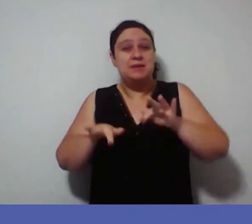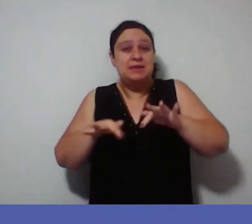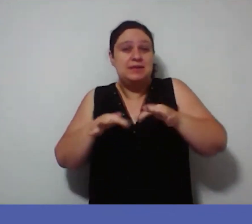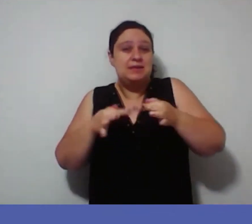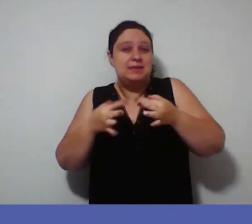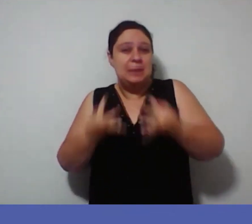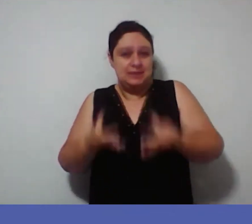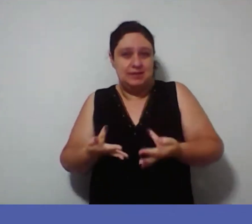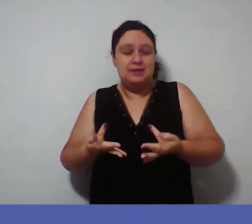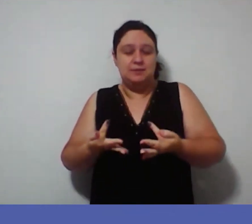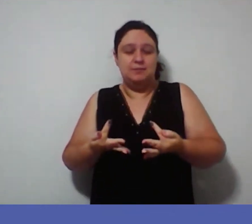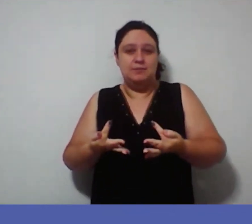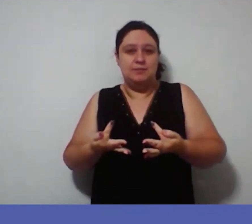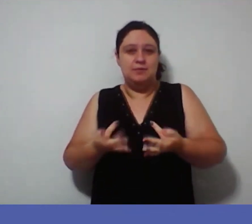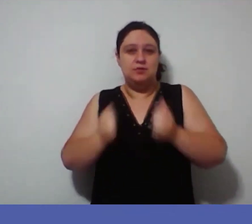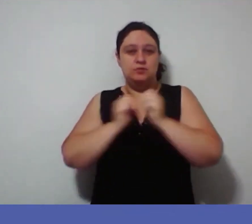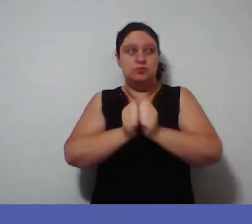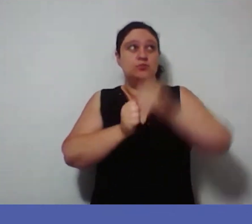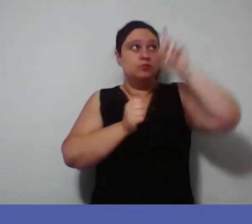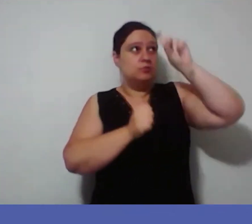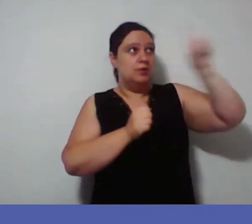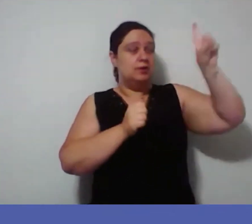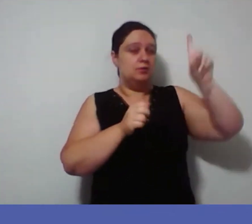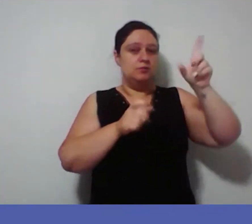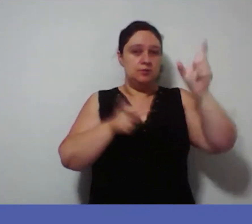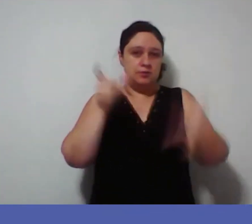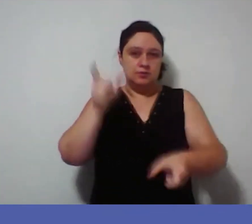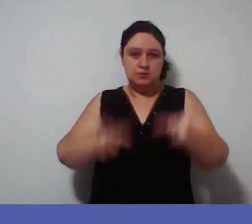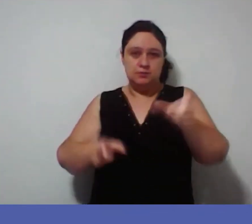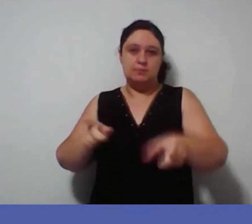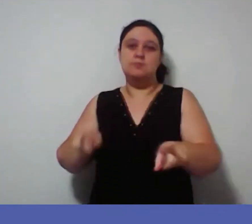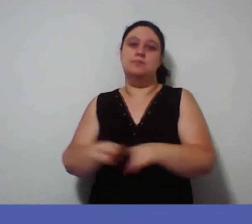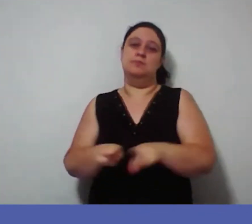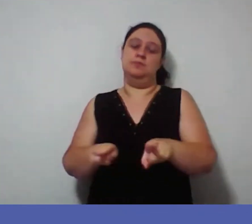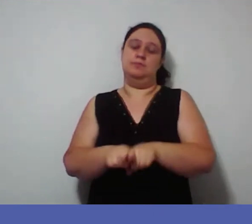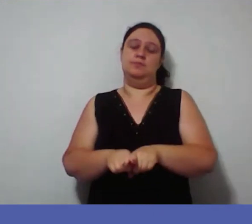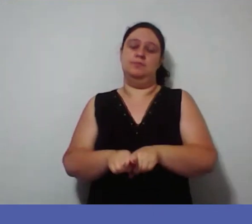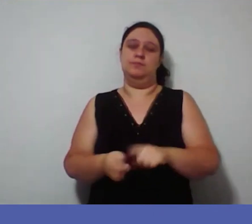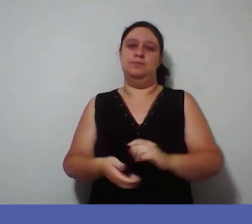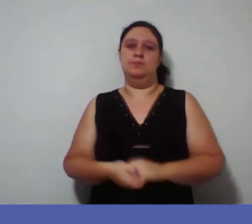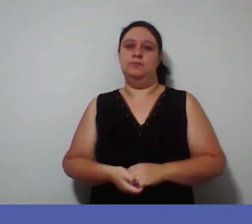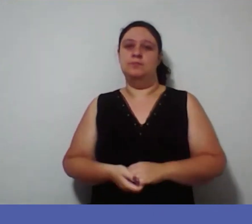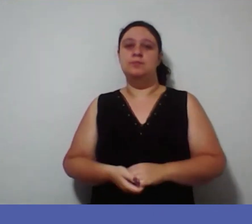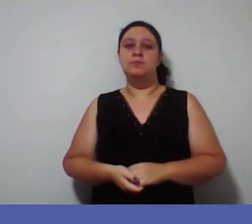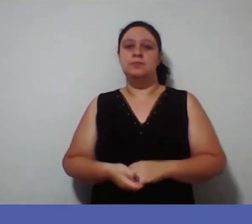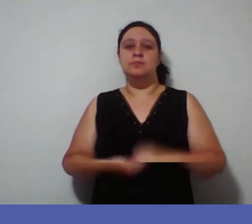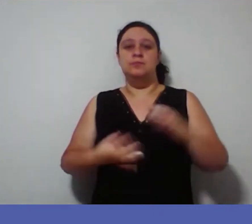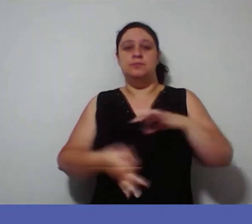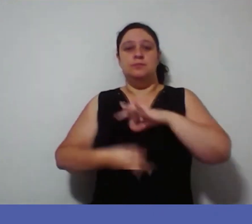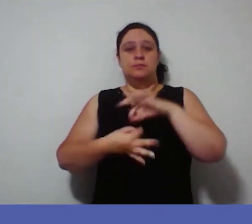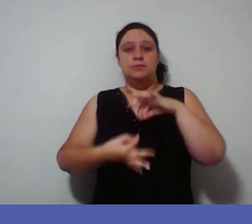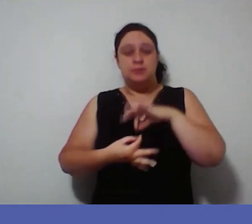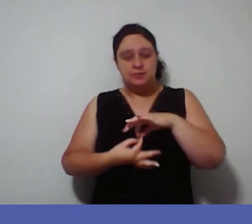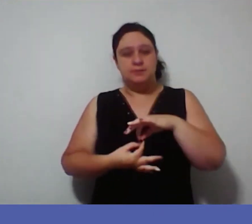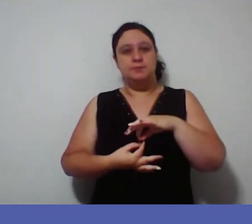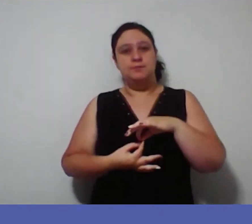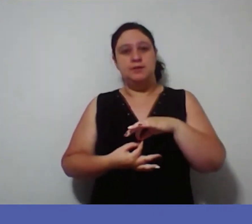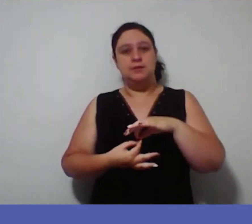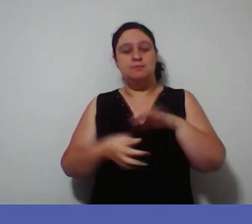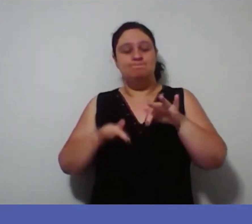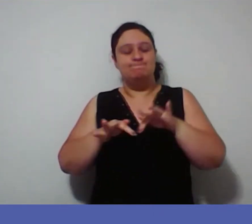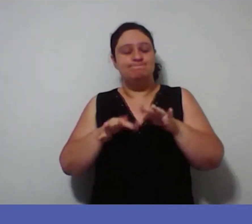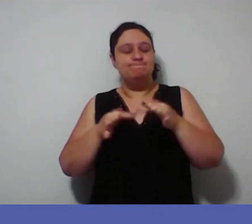com os homens. Vamos manter um espírito contrito e humilde, com